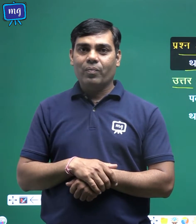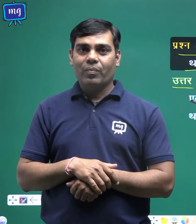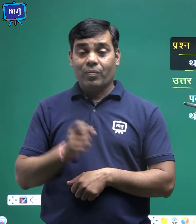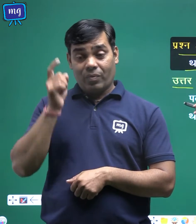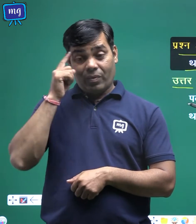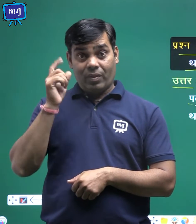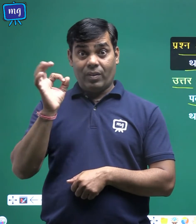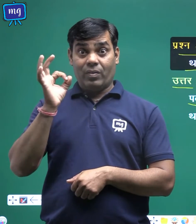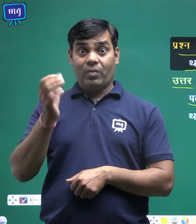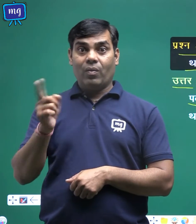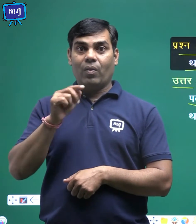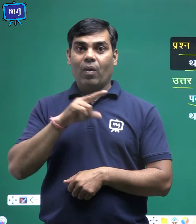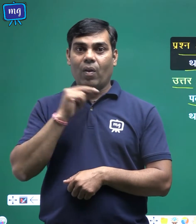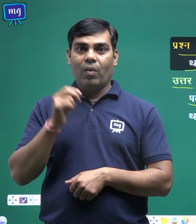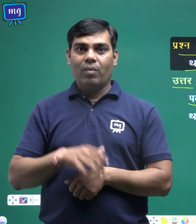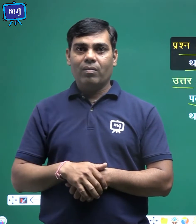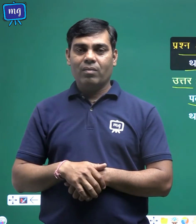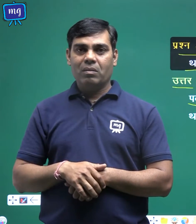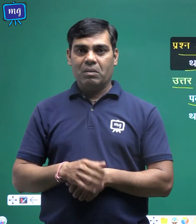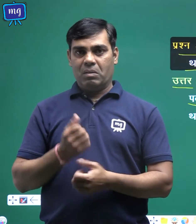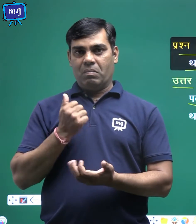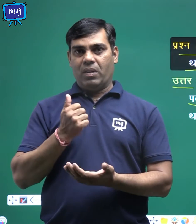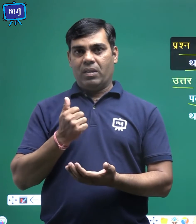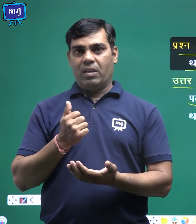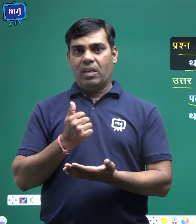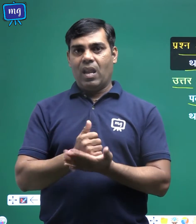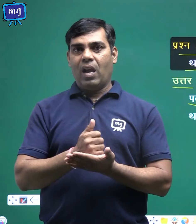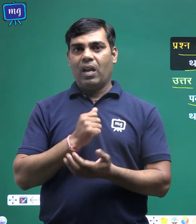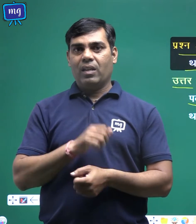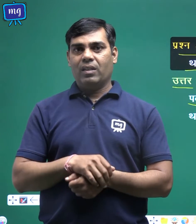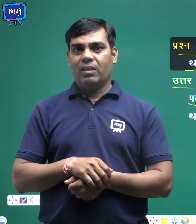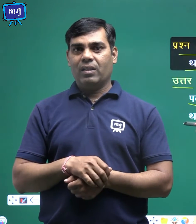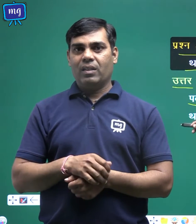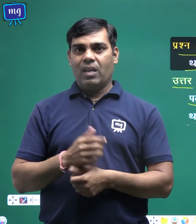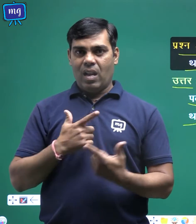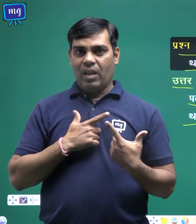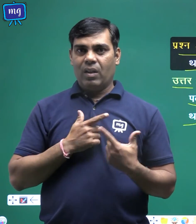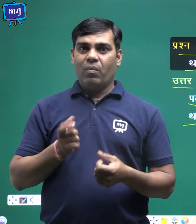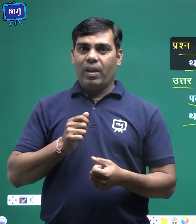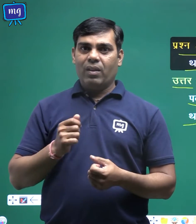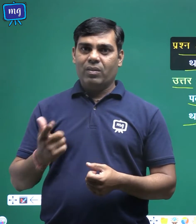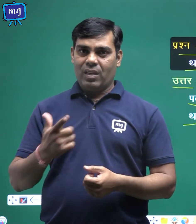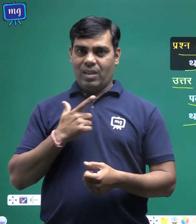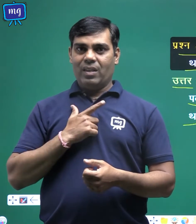चतुर और पक्की लगन व निष्ठा रखने वाला था।